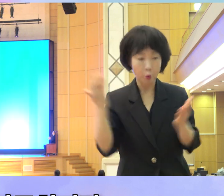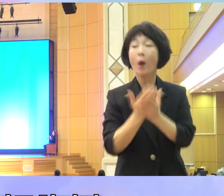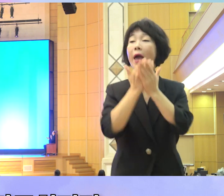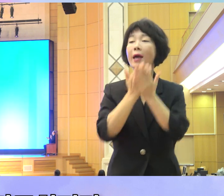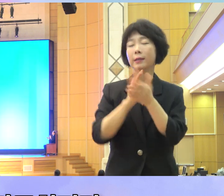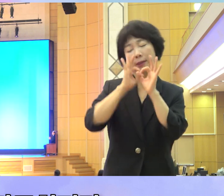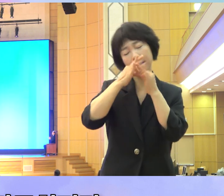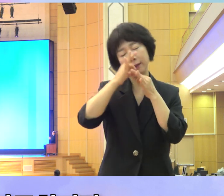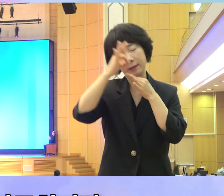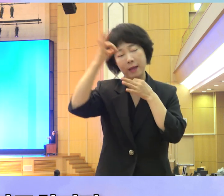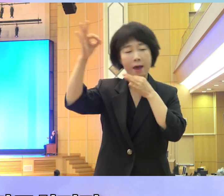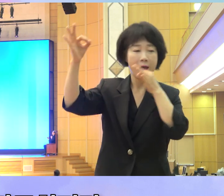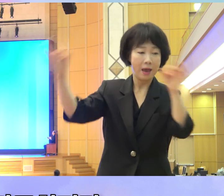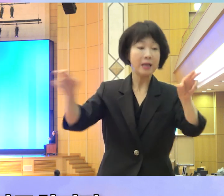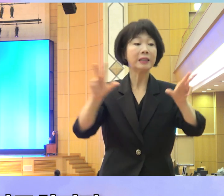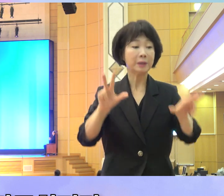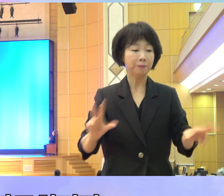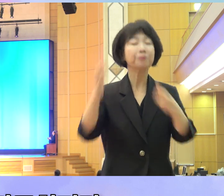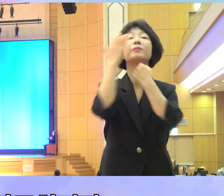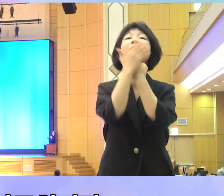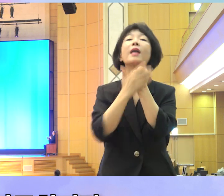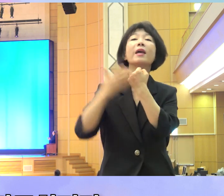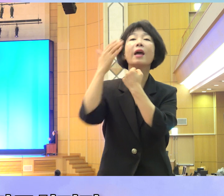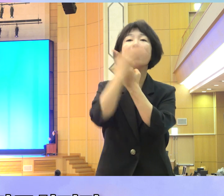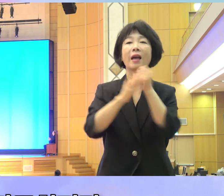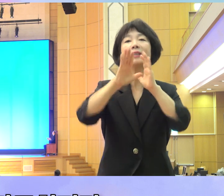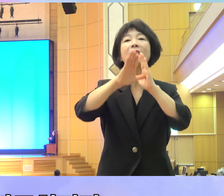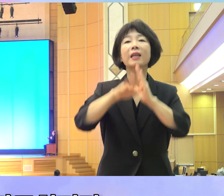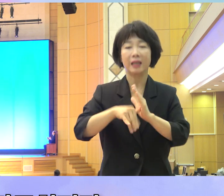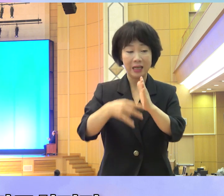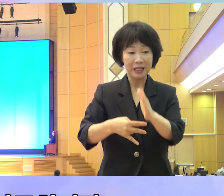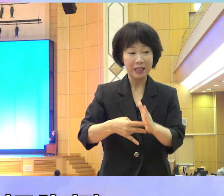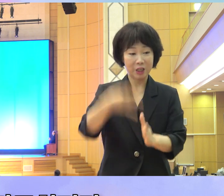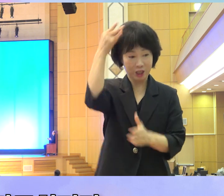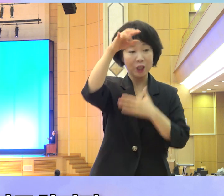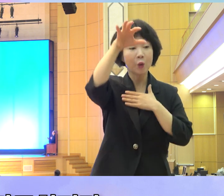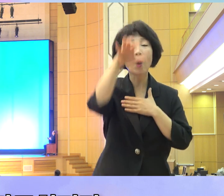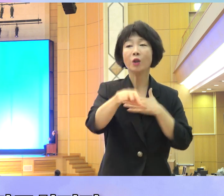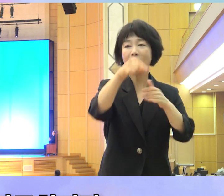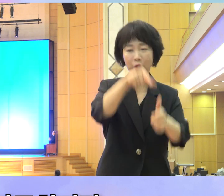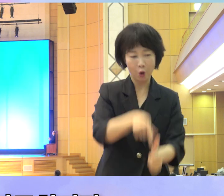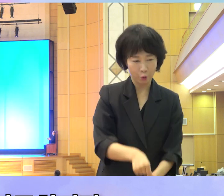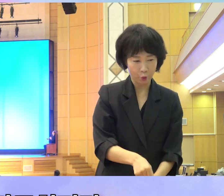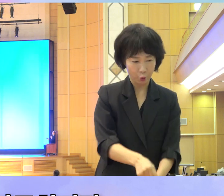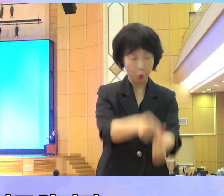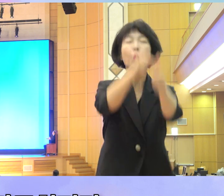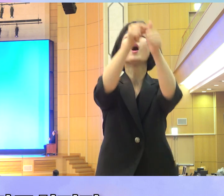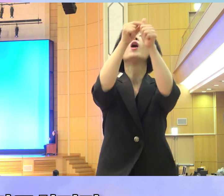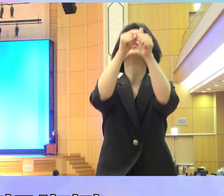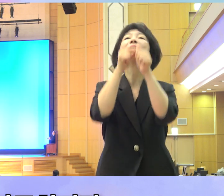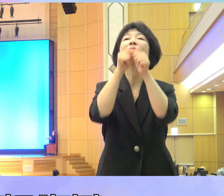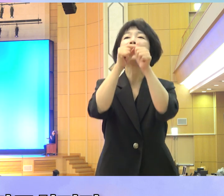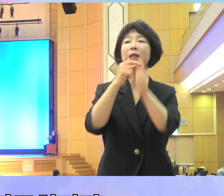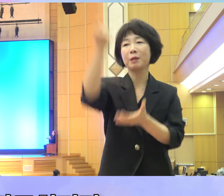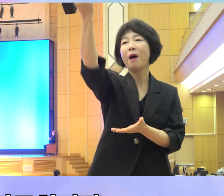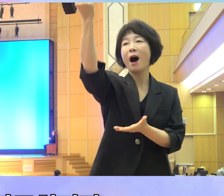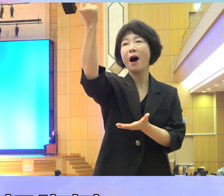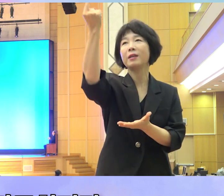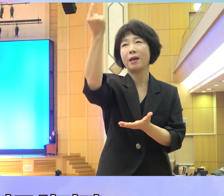오시네. 모두 외치세. 이는 은혜의 해니 시온에서